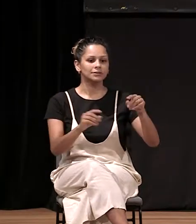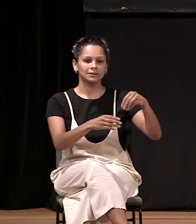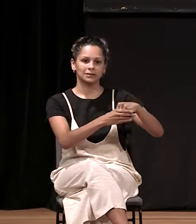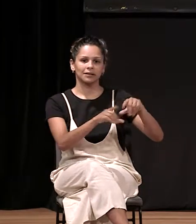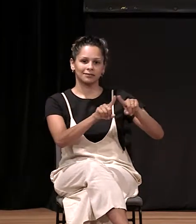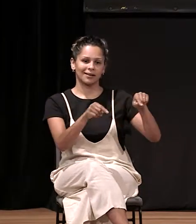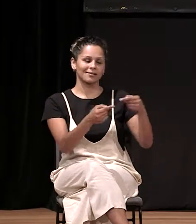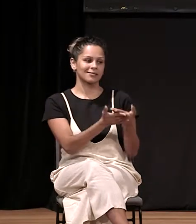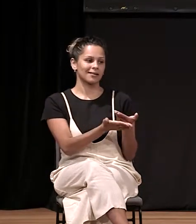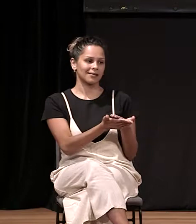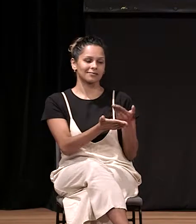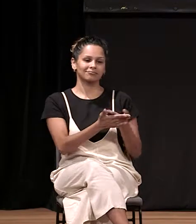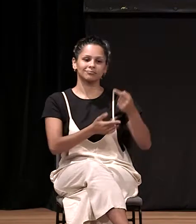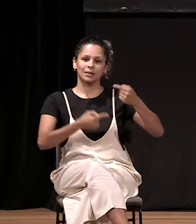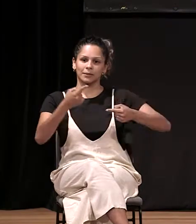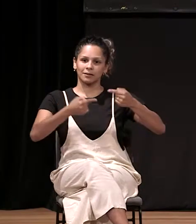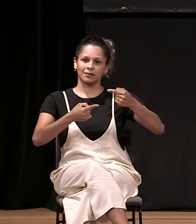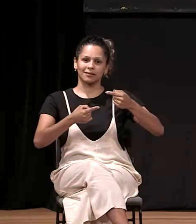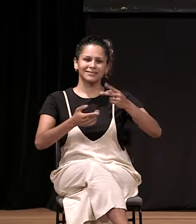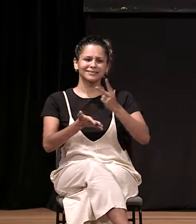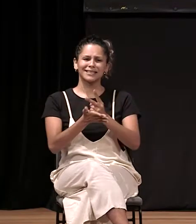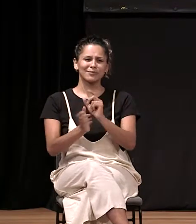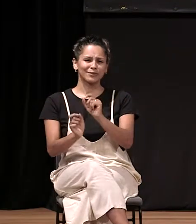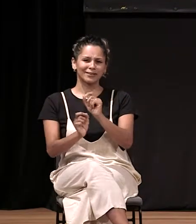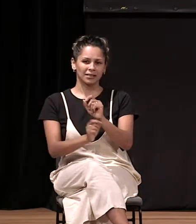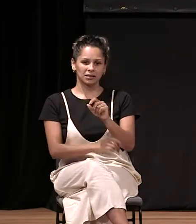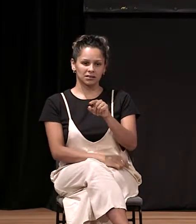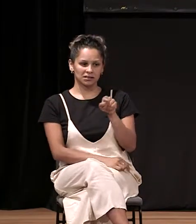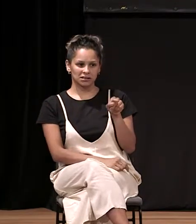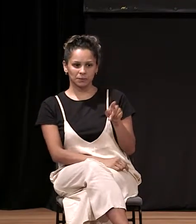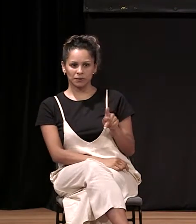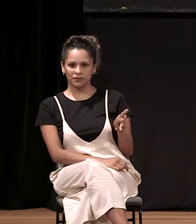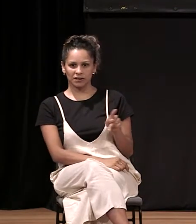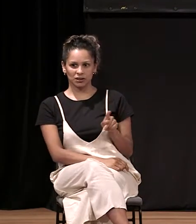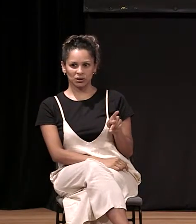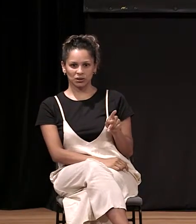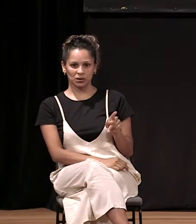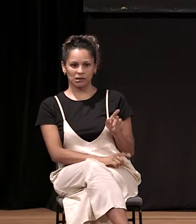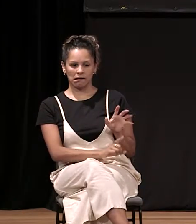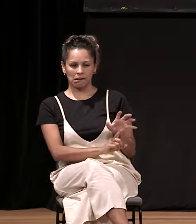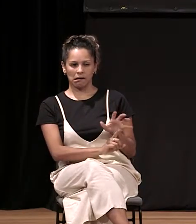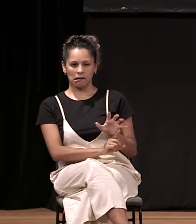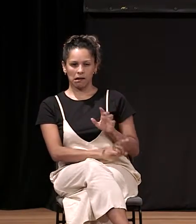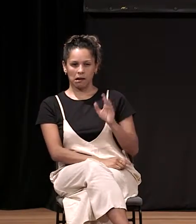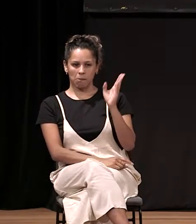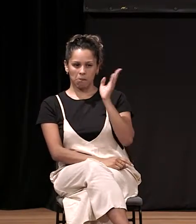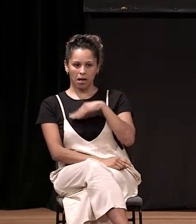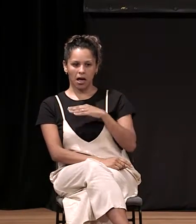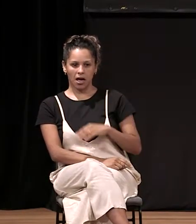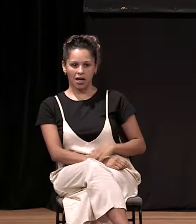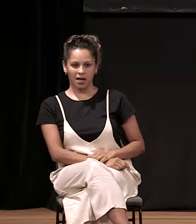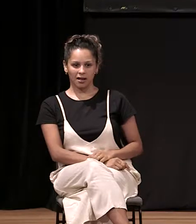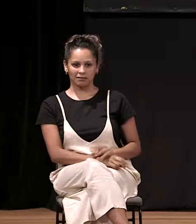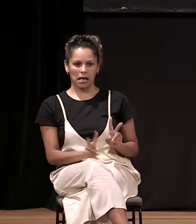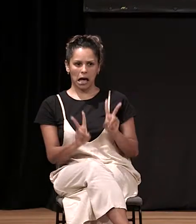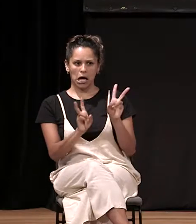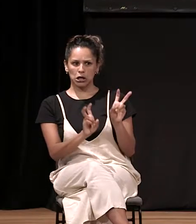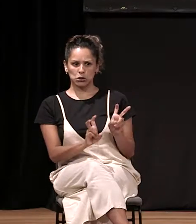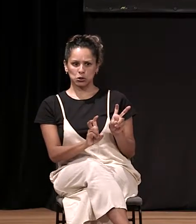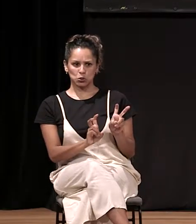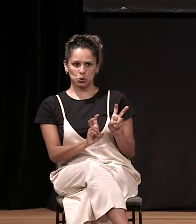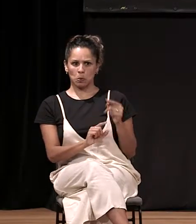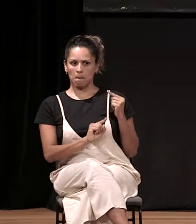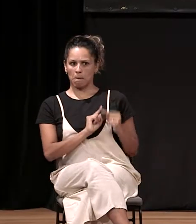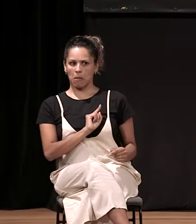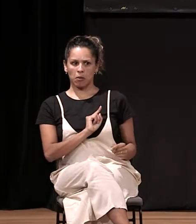ouço é: essa professora está levando os alunos para o mau caminho, essa professora está colocando assunto que não deve ser trabalhado em sala de